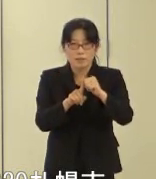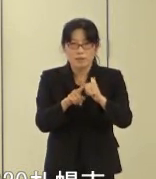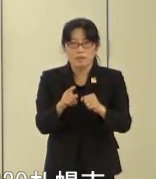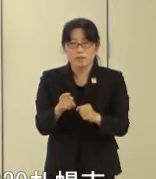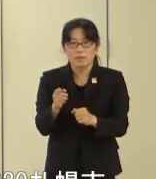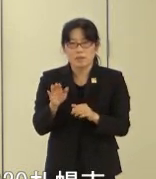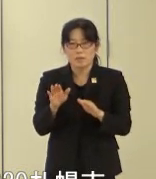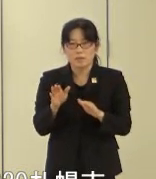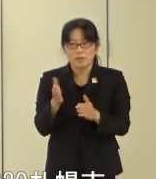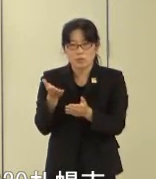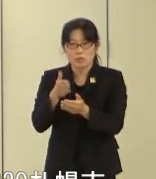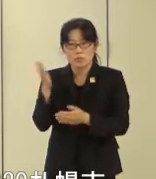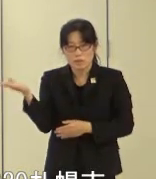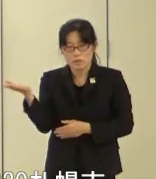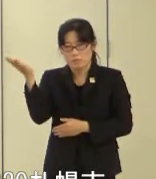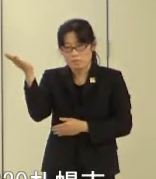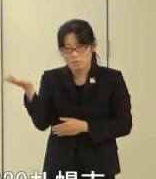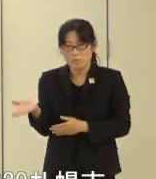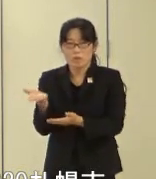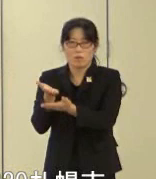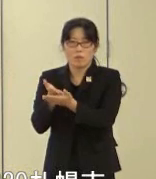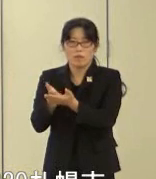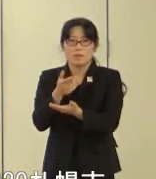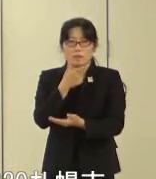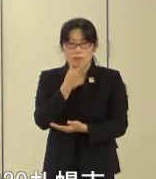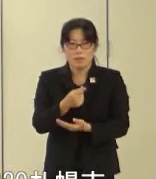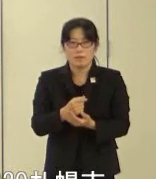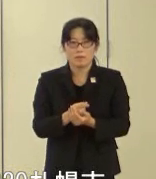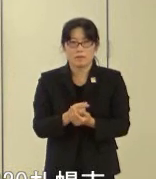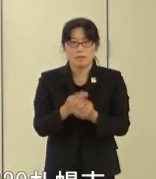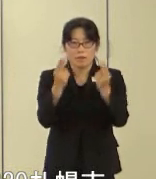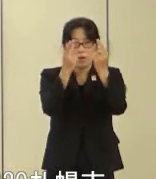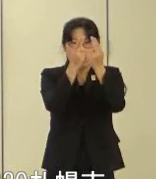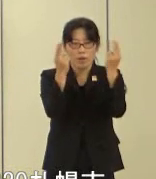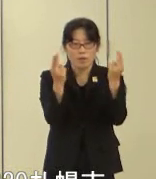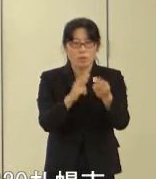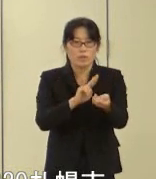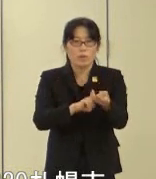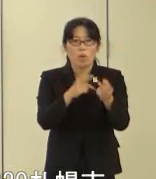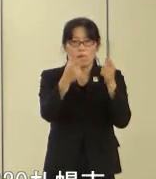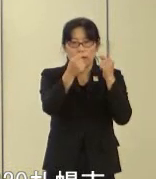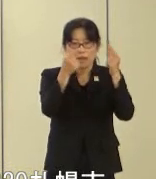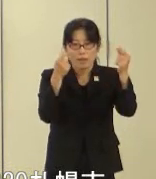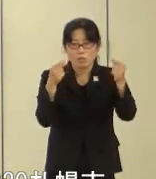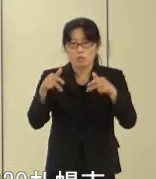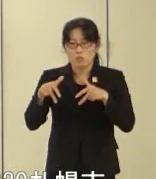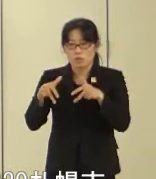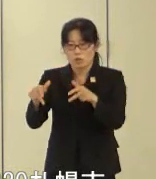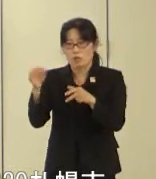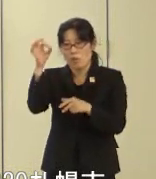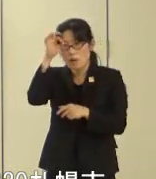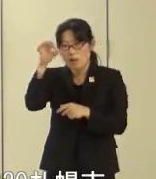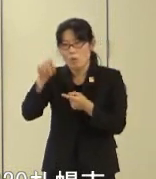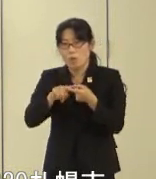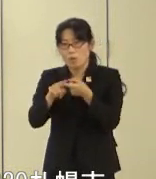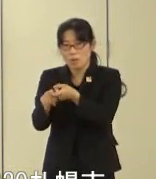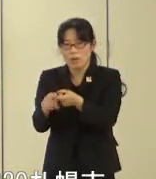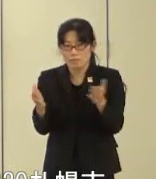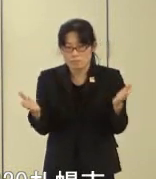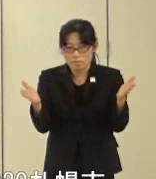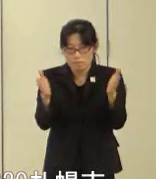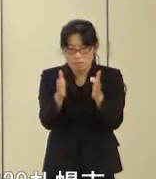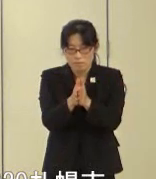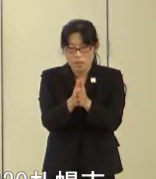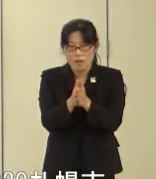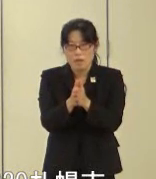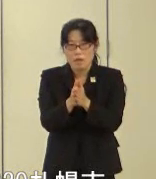というふうに思います。北海道医療大学さんとですね、すすきの観光協会が共同で抗